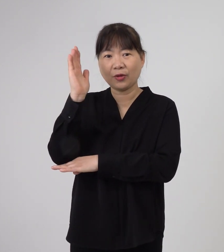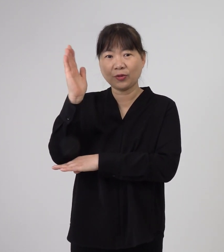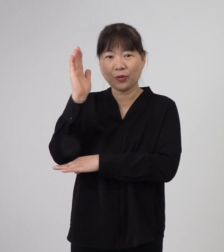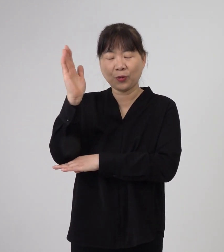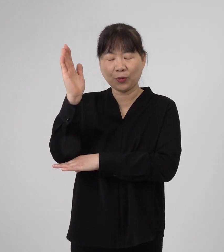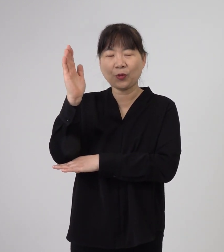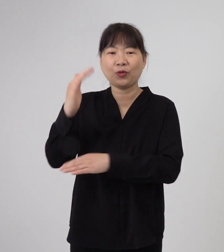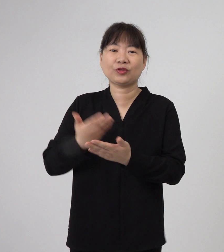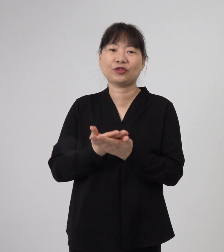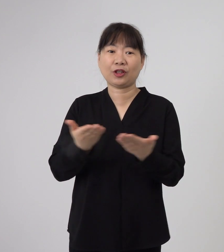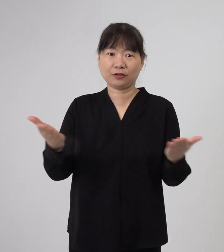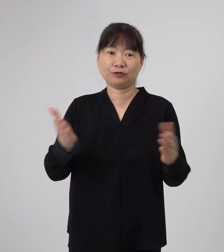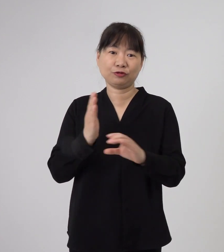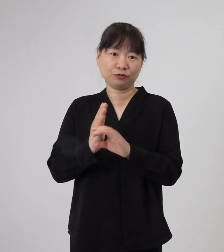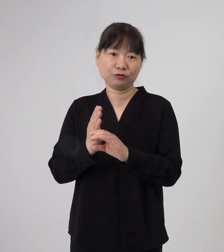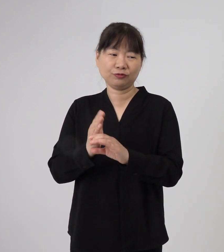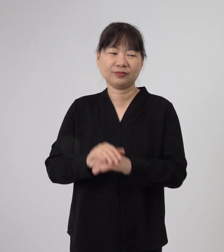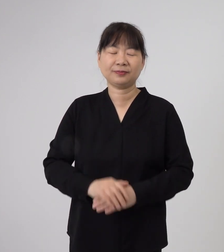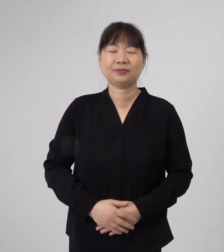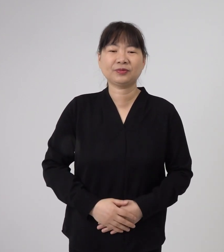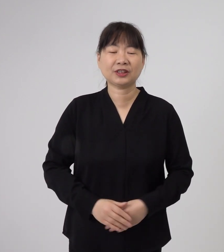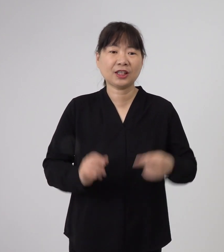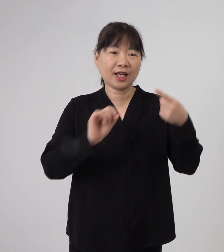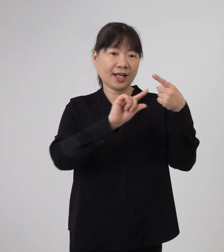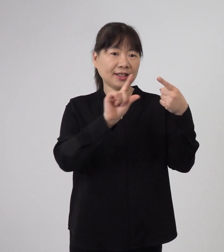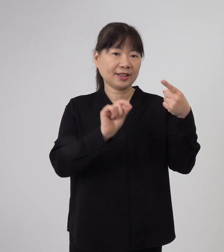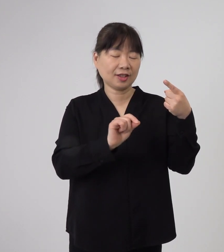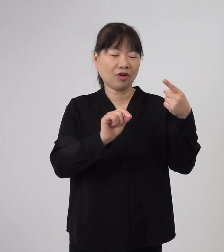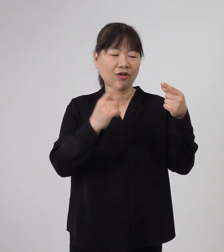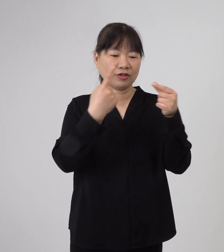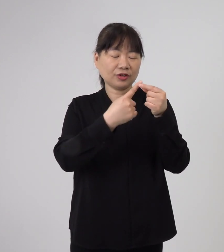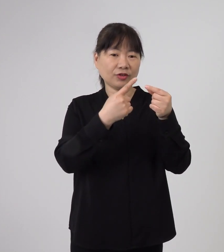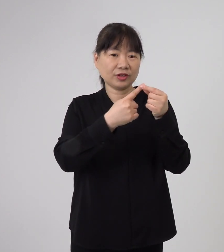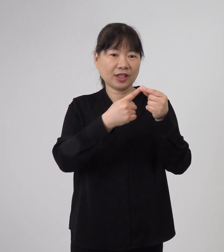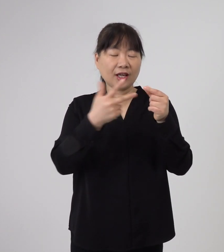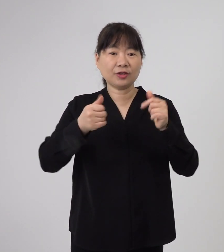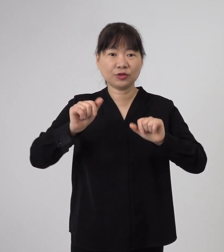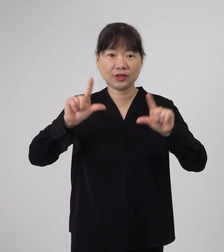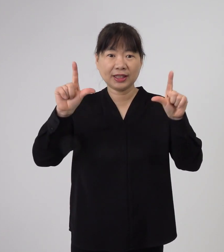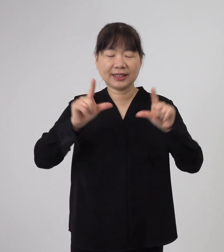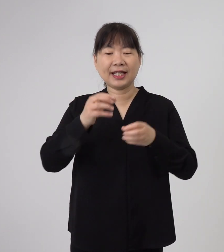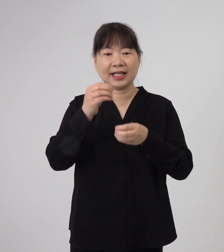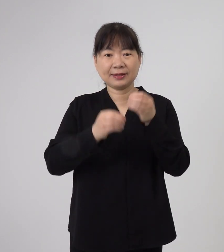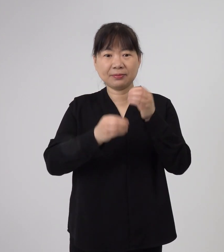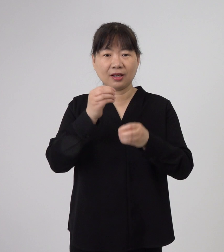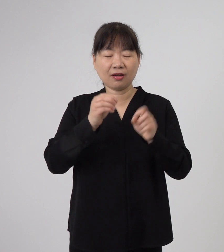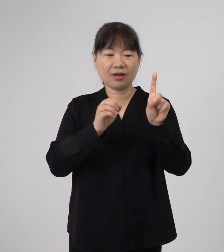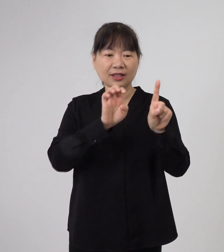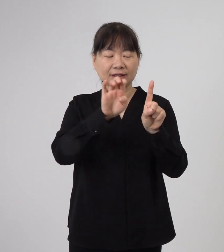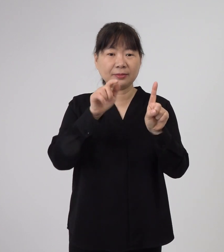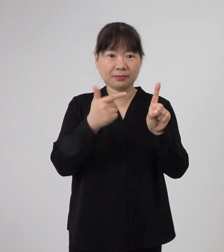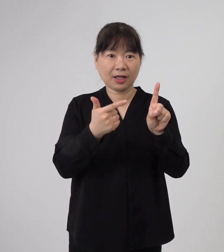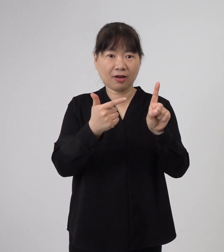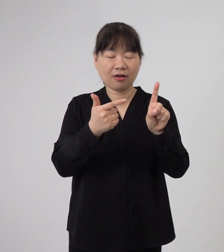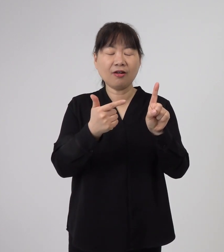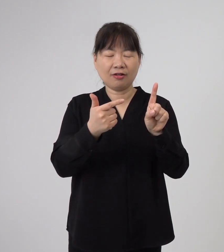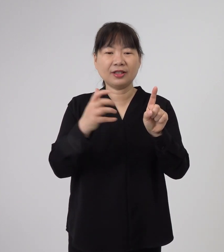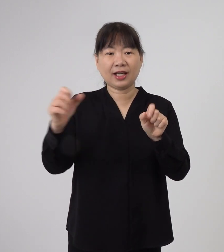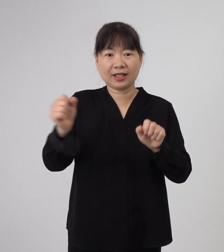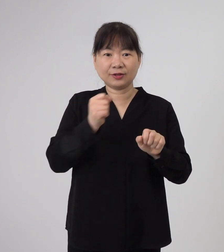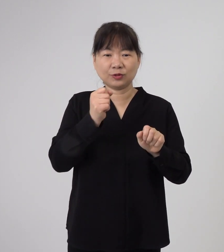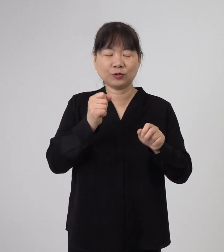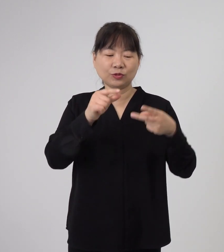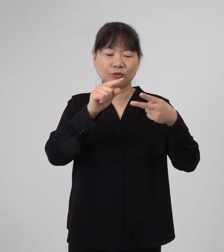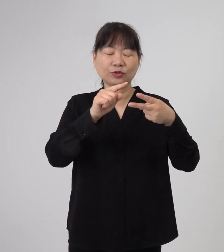볼까요? 1월 첫째 주는 시편 1편을 가지고 두 번에